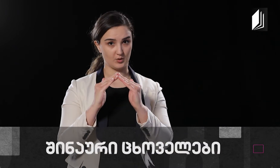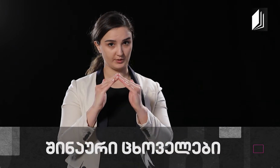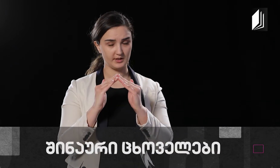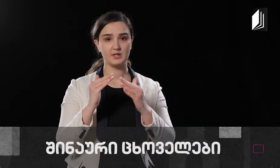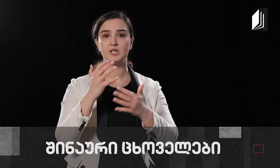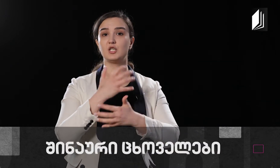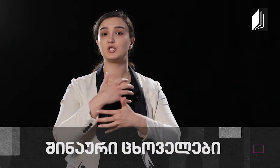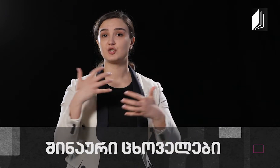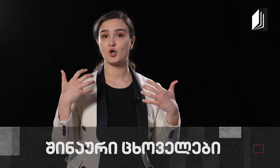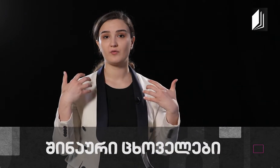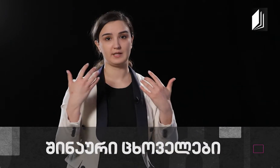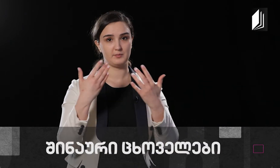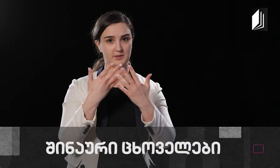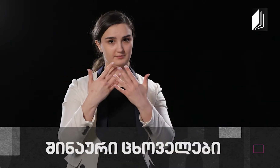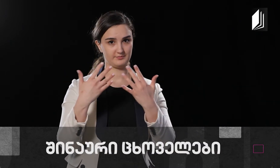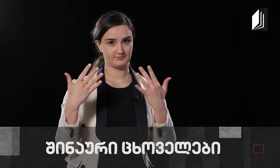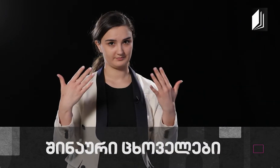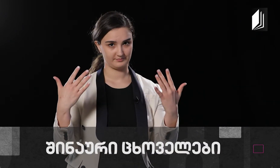შინაური ცხოველები.